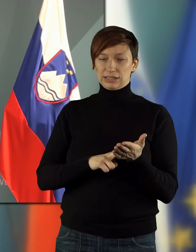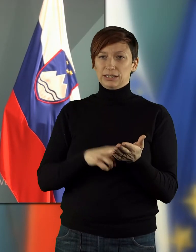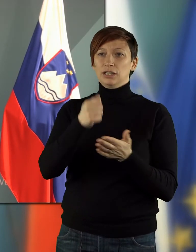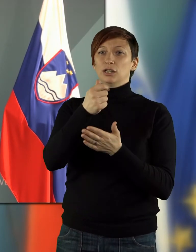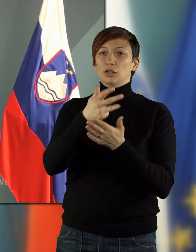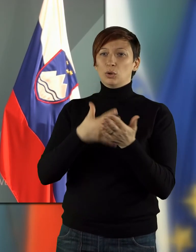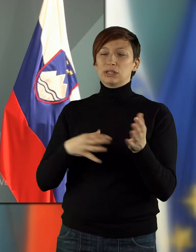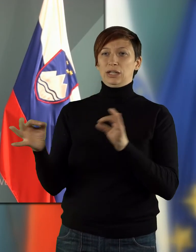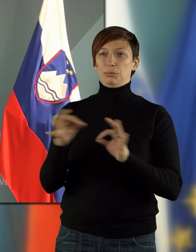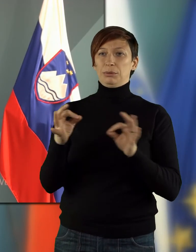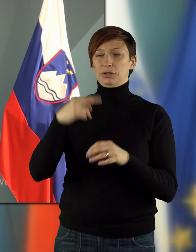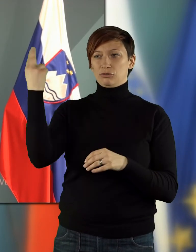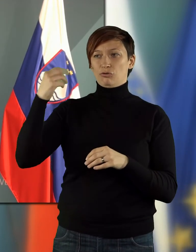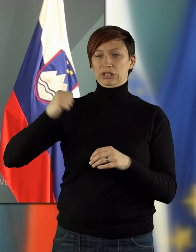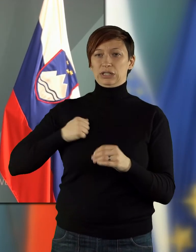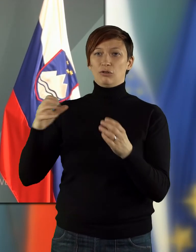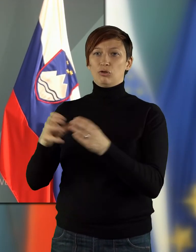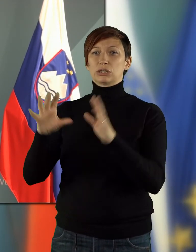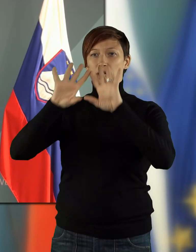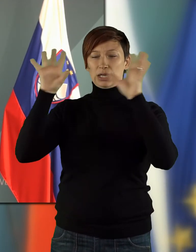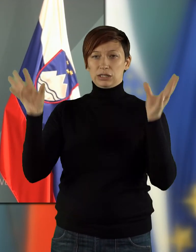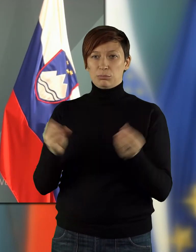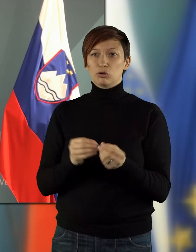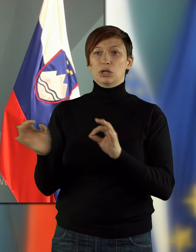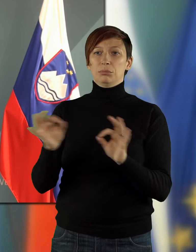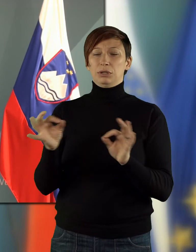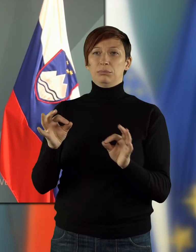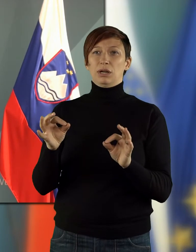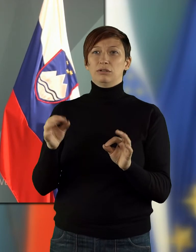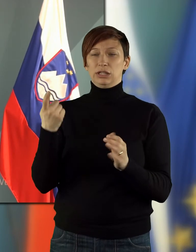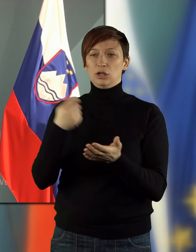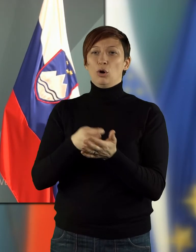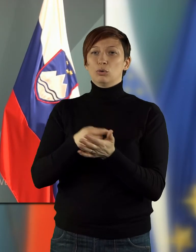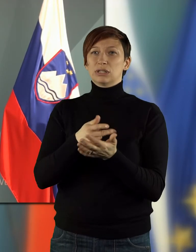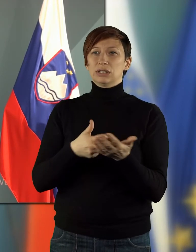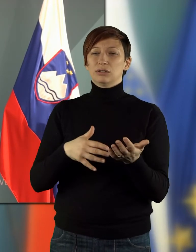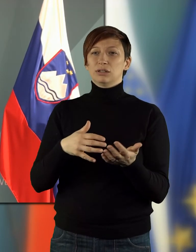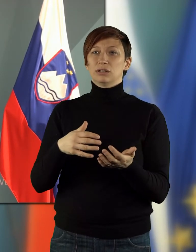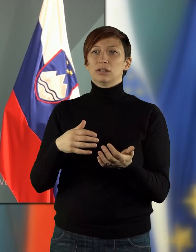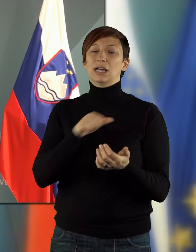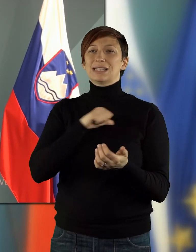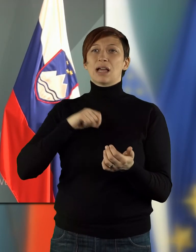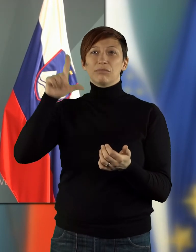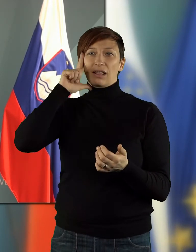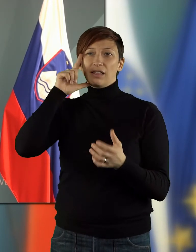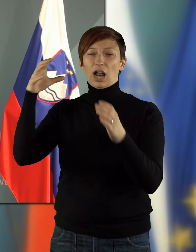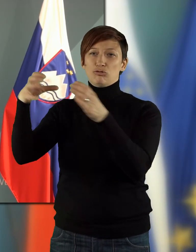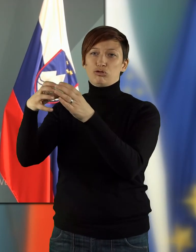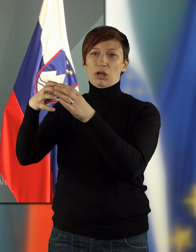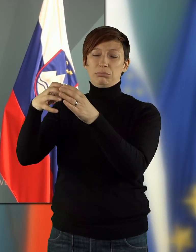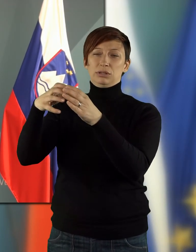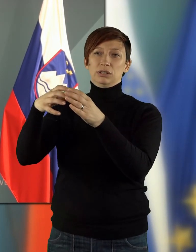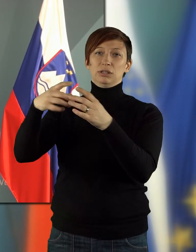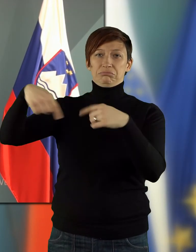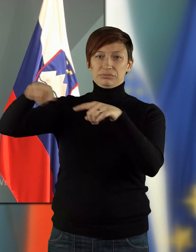res oceno pripravljenosti slovenske vojske na splošno pripravlja in ocenjuje se sam